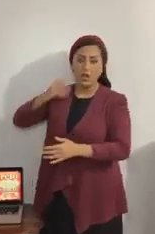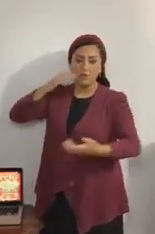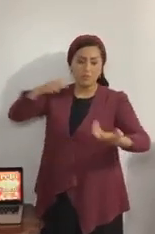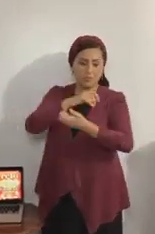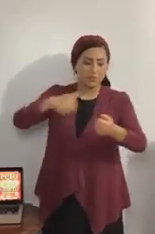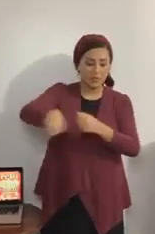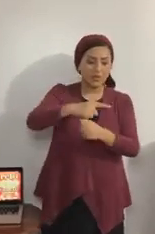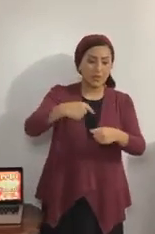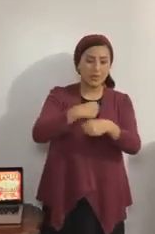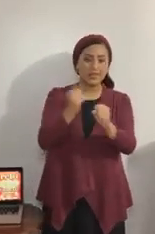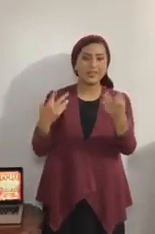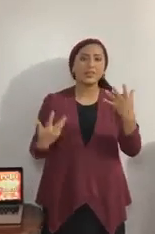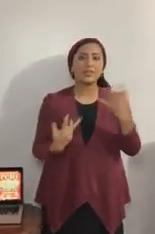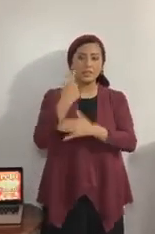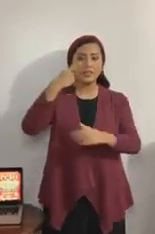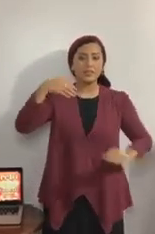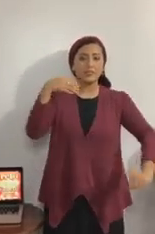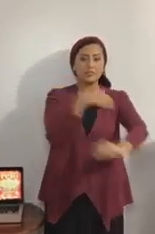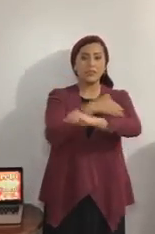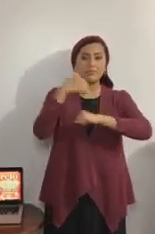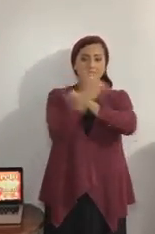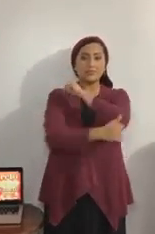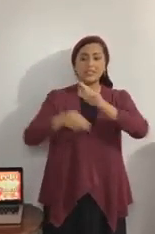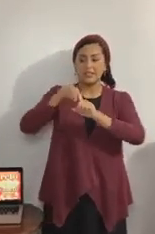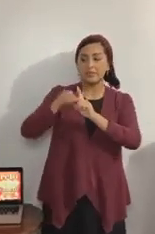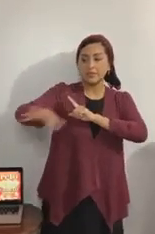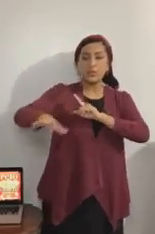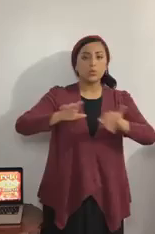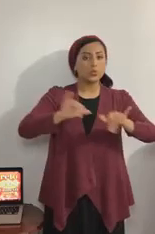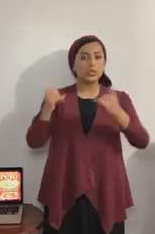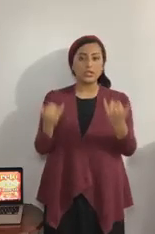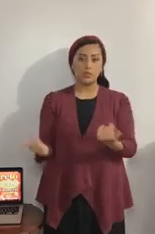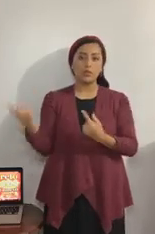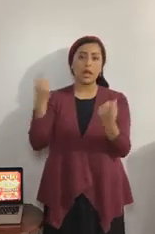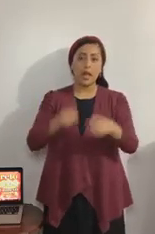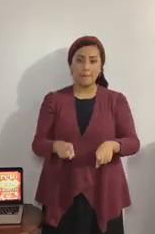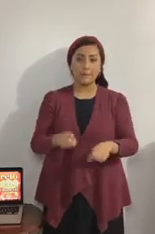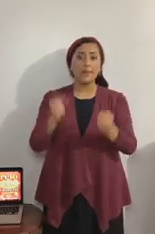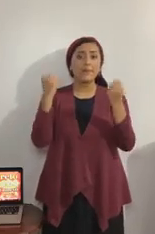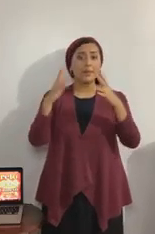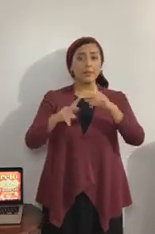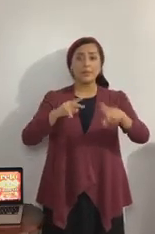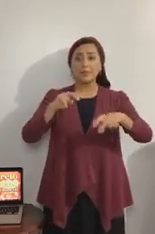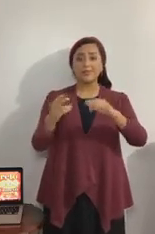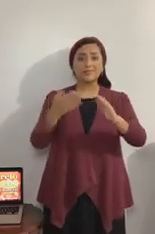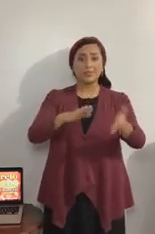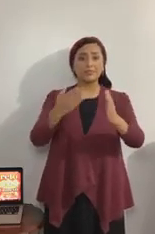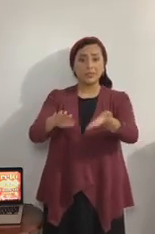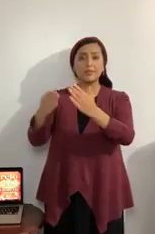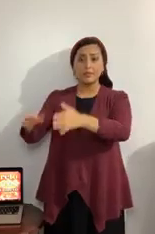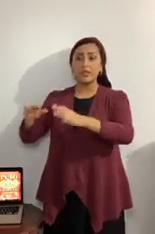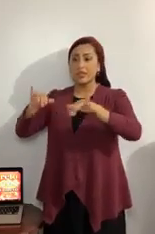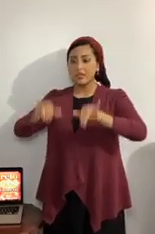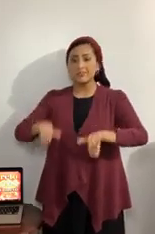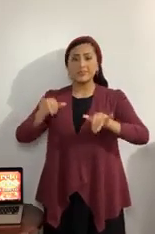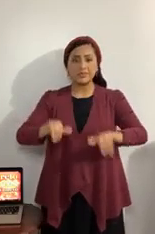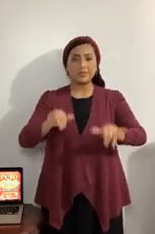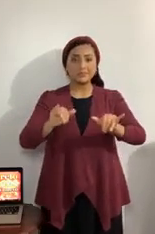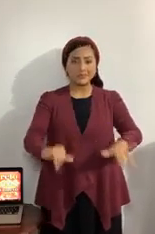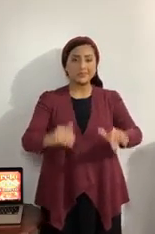una nación más grande y fuerte. Es lo mismo que está pasando ahora. Muchos van muriendo en el desierto, se van quedando en el camino,